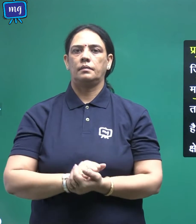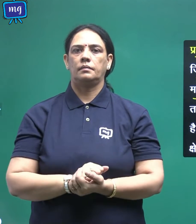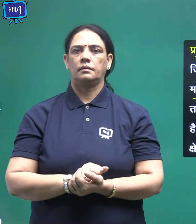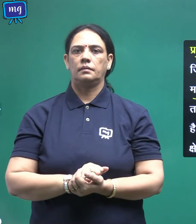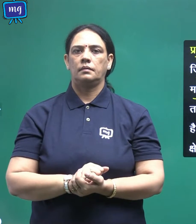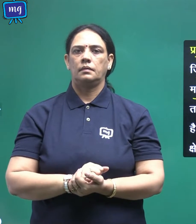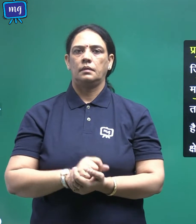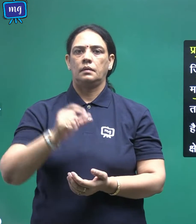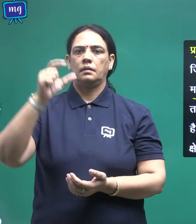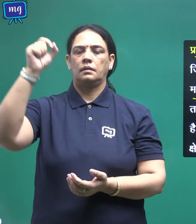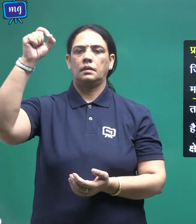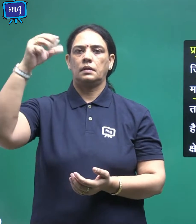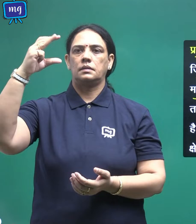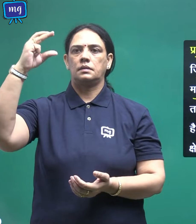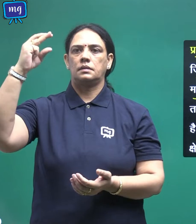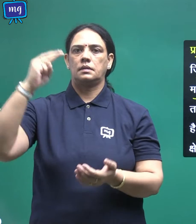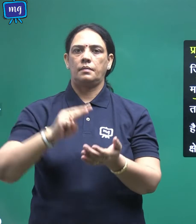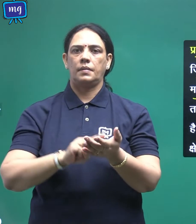10 सेमी